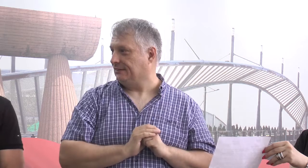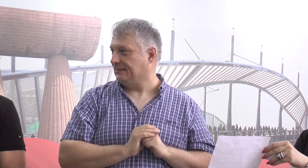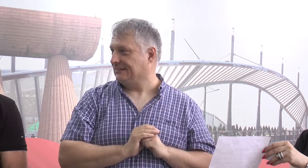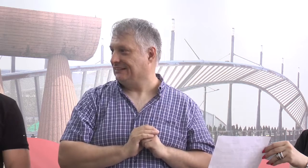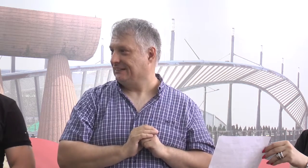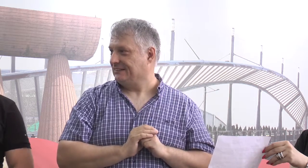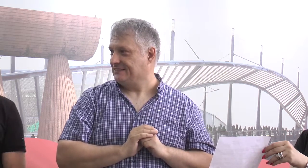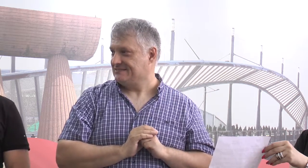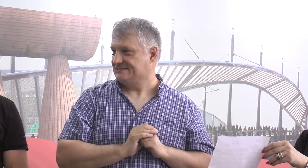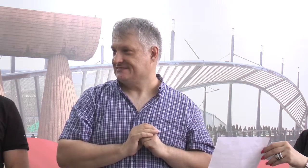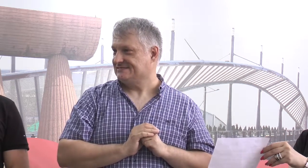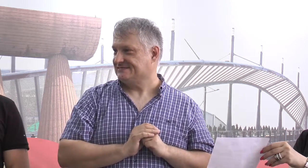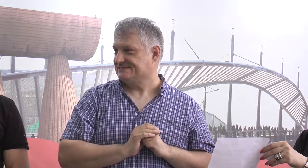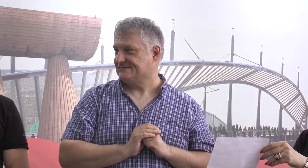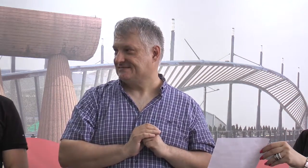festival